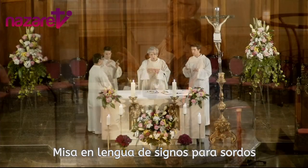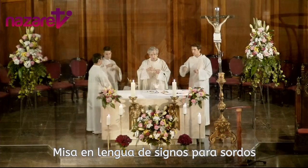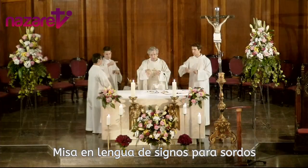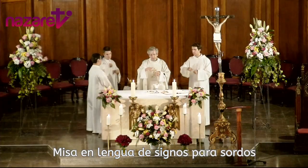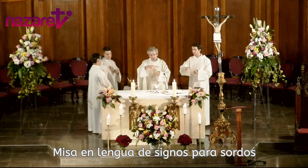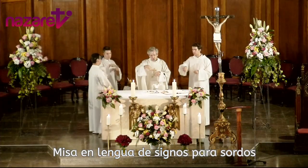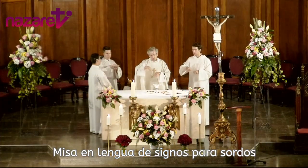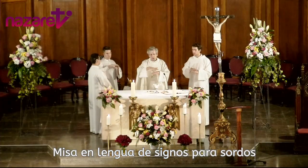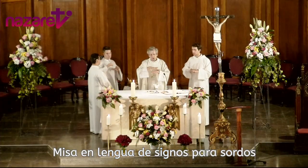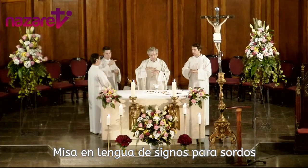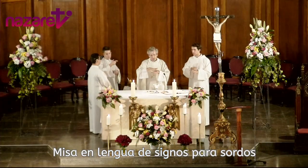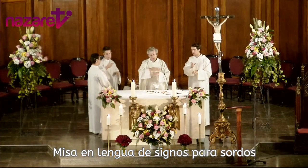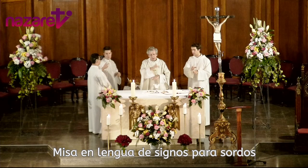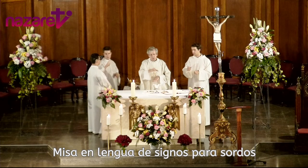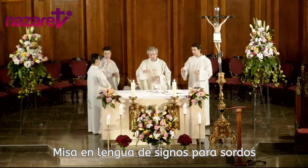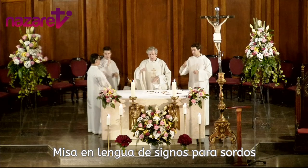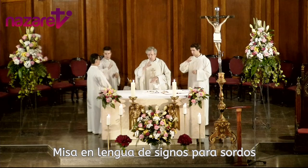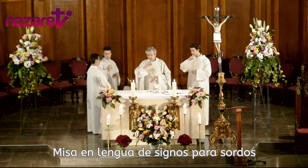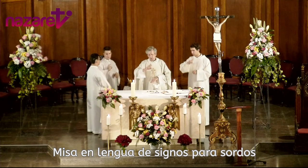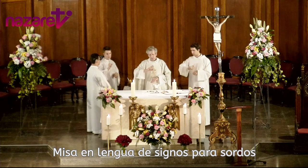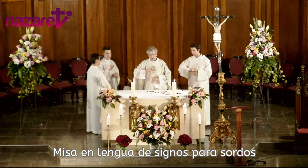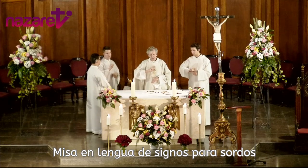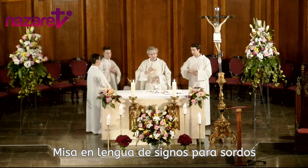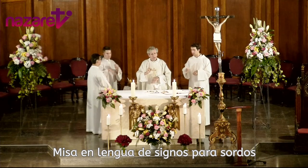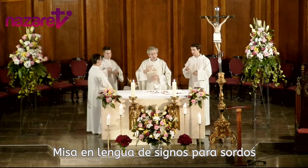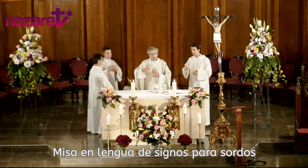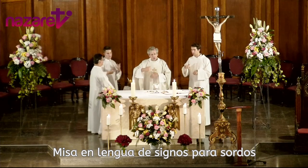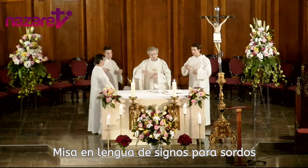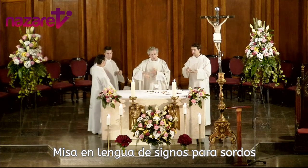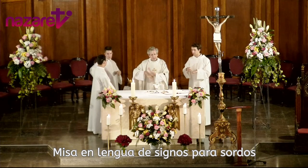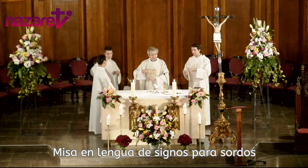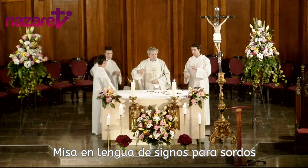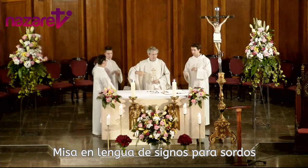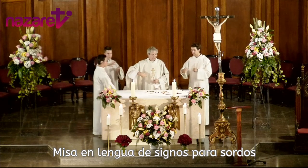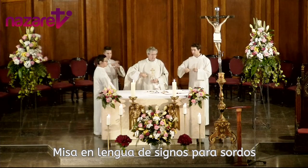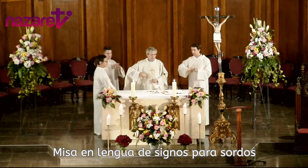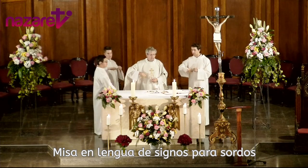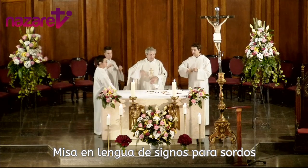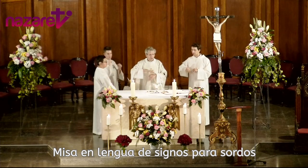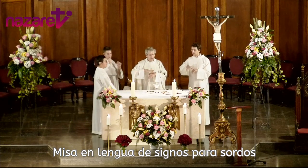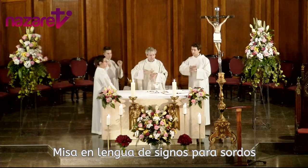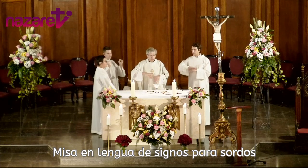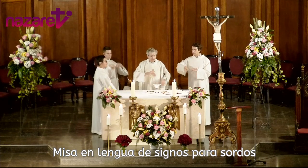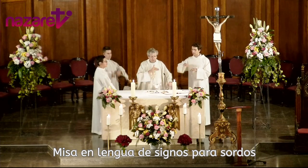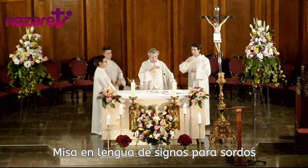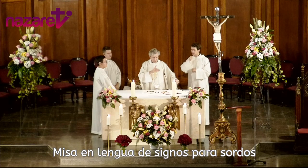como también nosotros perdonamos a los que nos ofenden. No nos dejes caer en la tentación y líbranos del